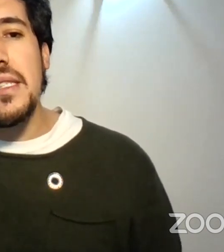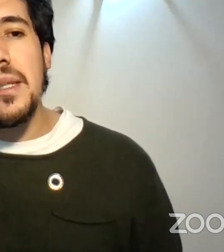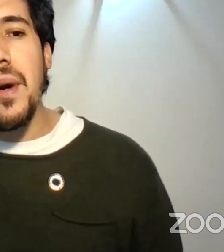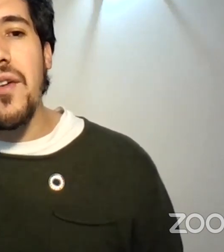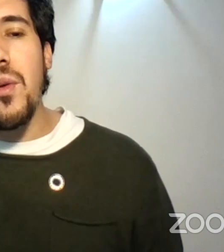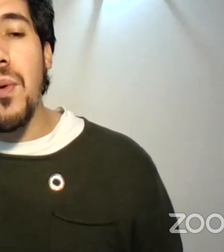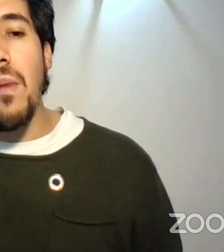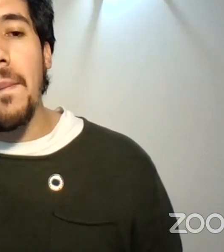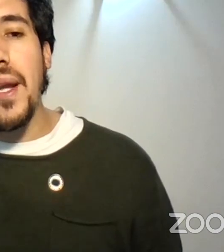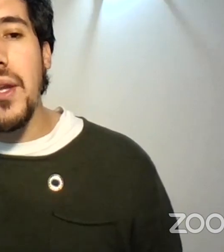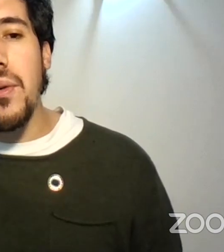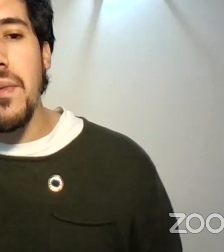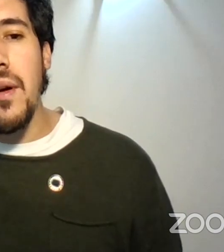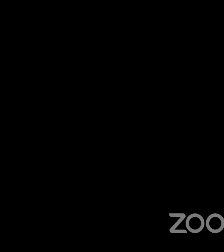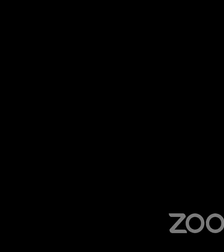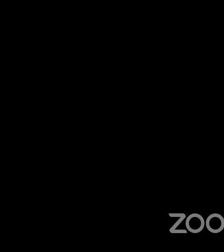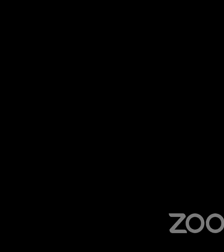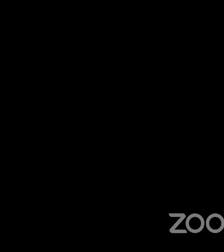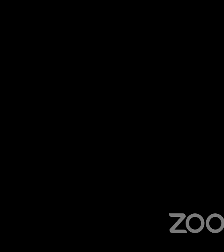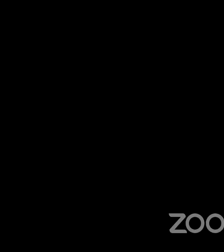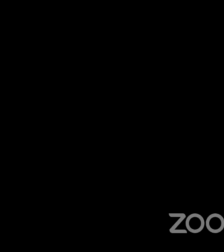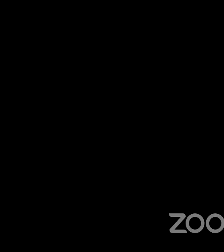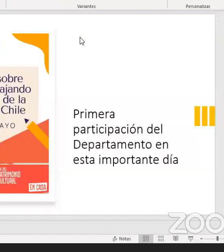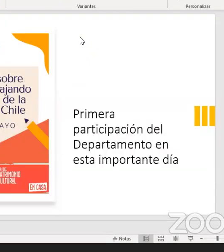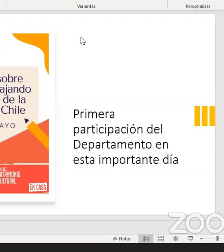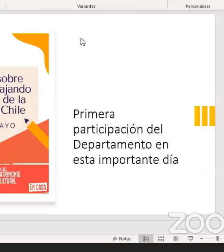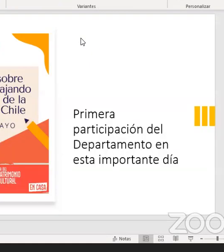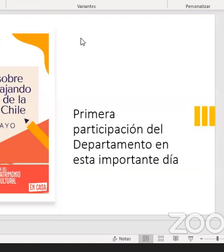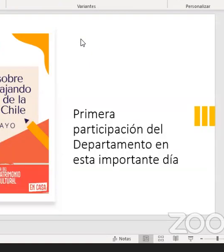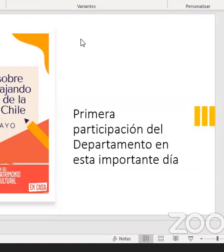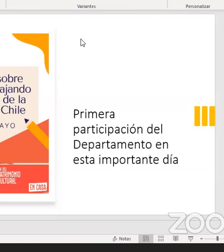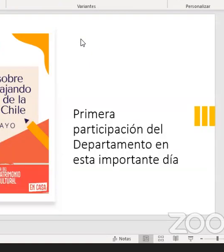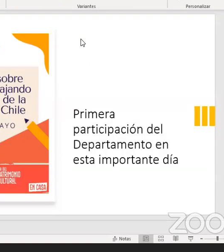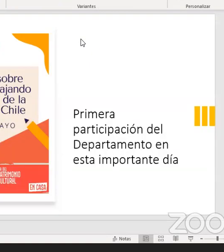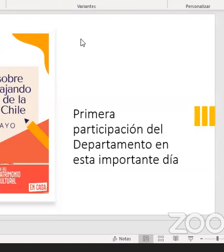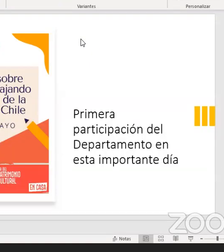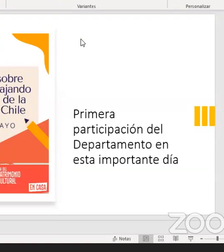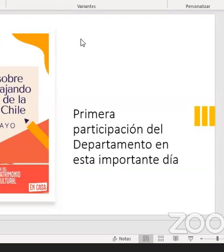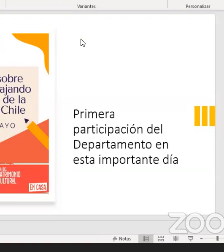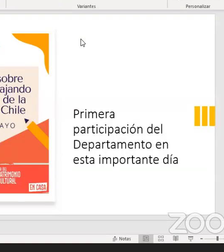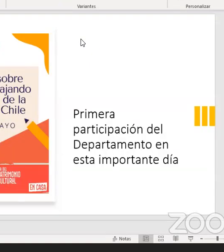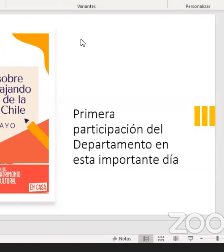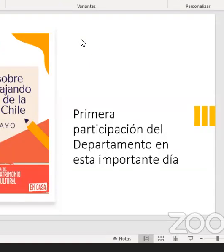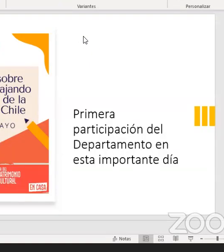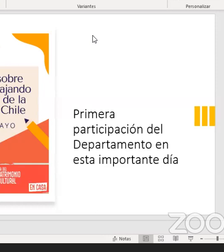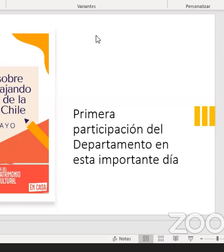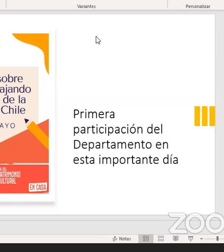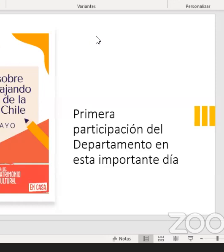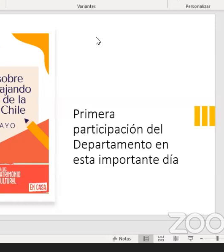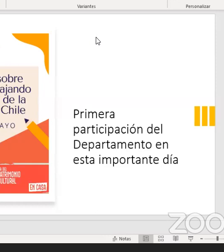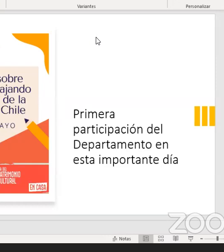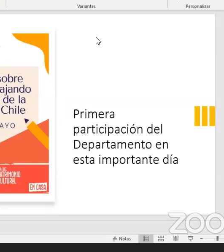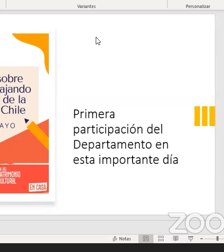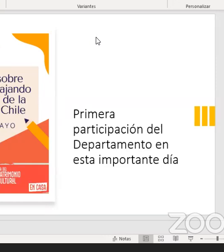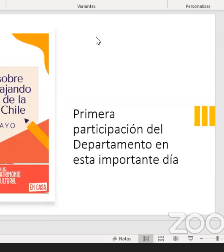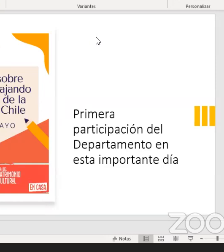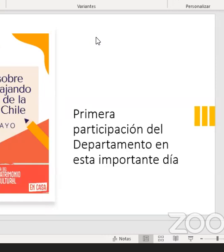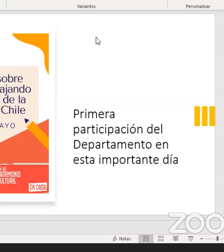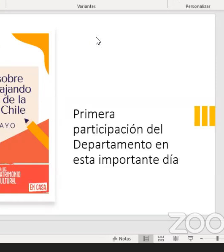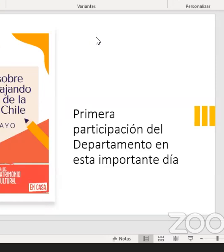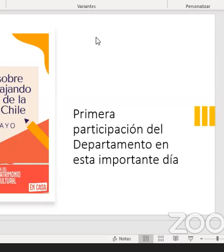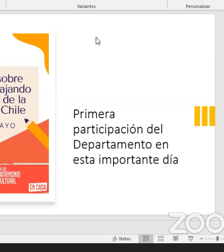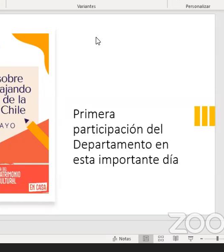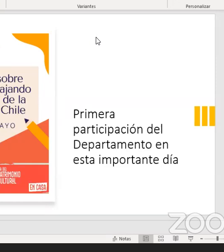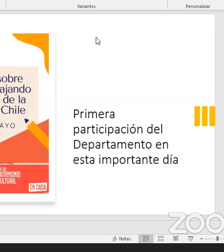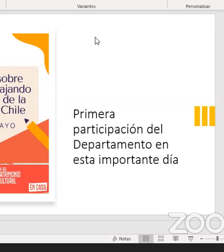compartir se pueda ver un poco más pequeño. Vamos a ver cómo queda ahora. Ahora en la vista galería. Entonces, el intérprete debería aparecer. Ahora